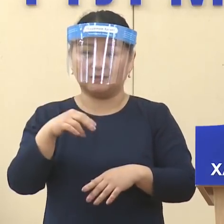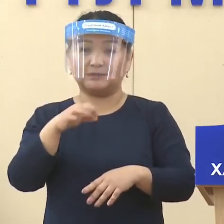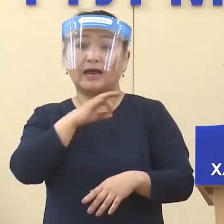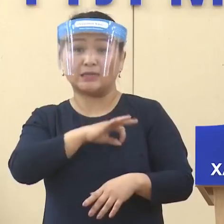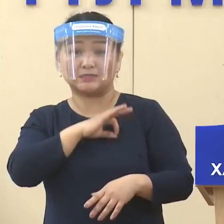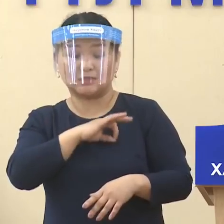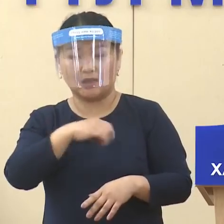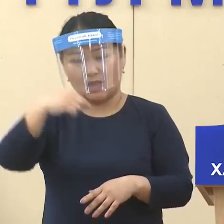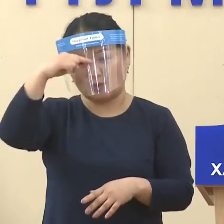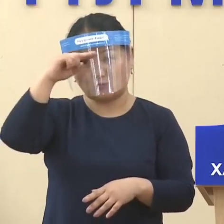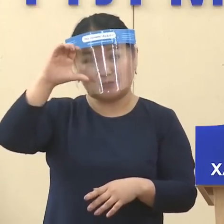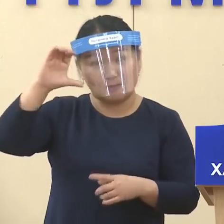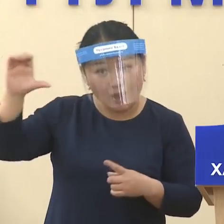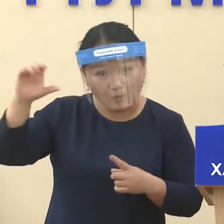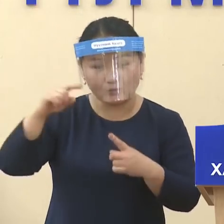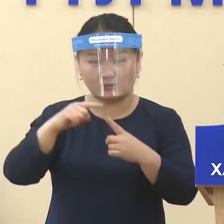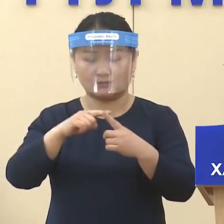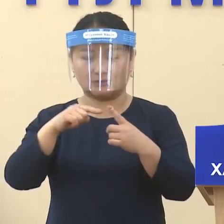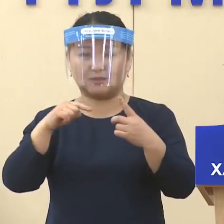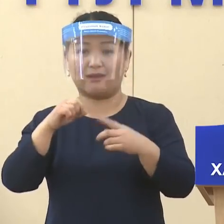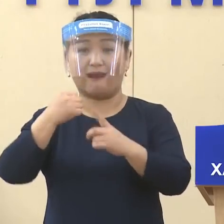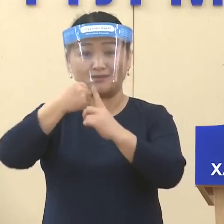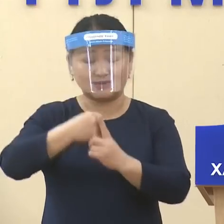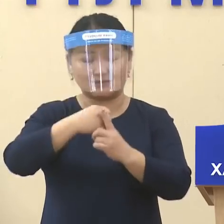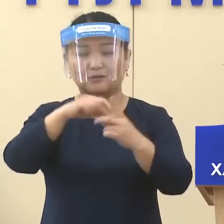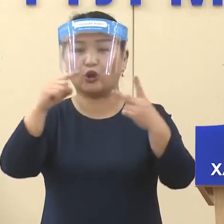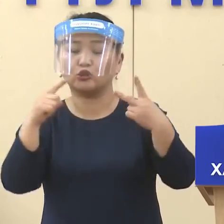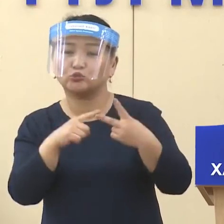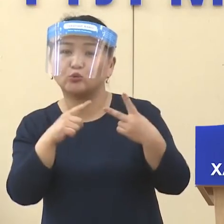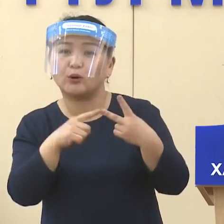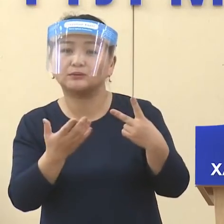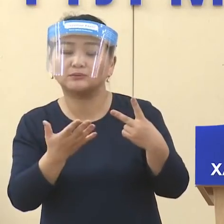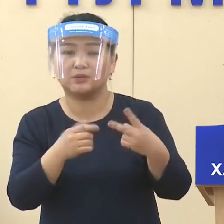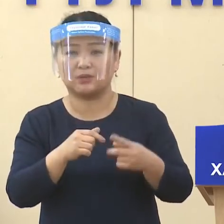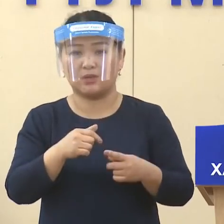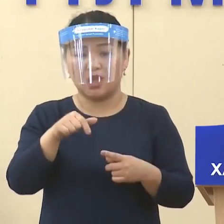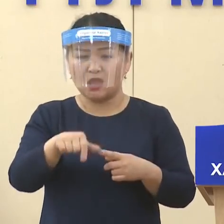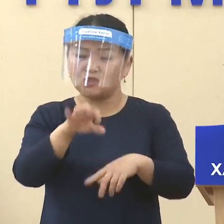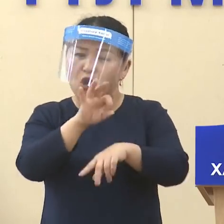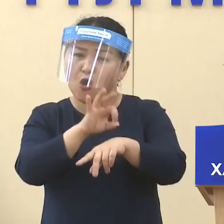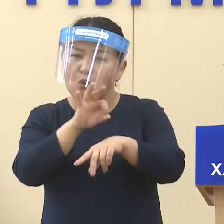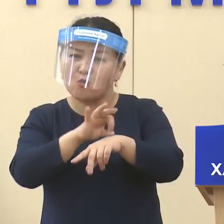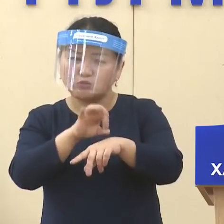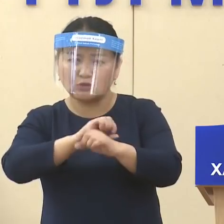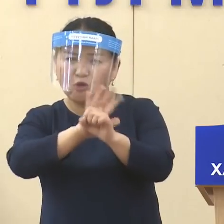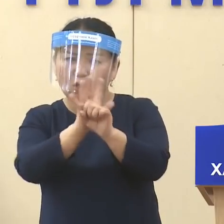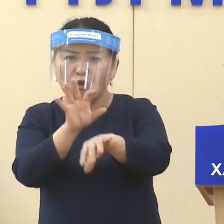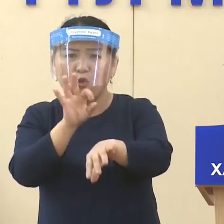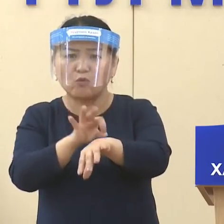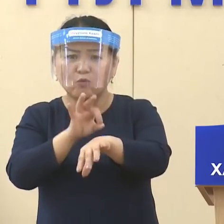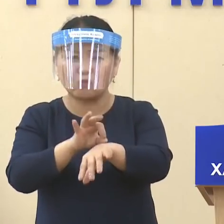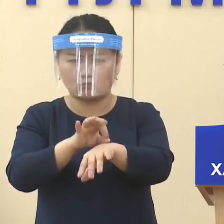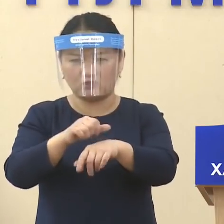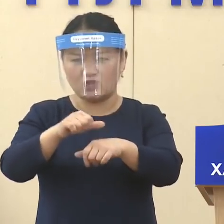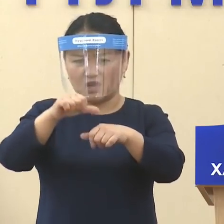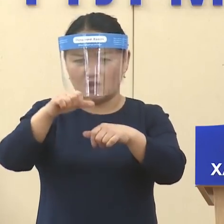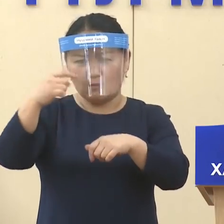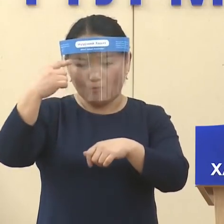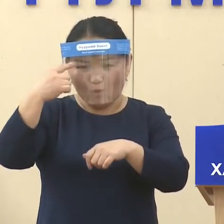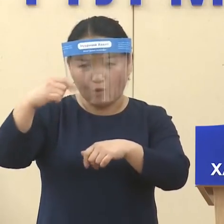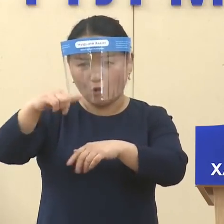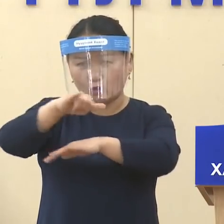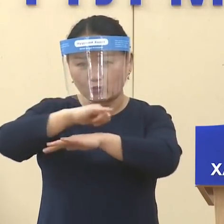нэгдүгээрт эрүүл мэндийн байгууллагуудын ачаал, за хоёрдугаарт нь бидний нэг гол зорилго бол энэ өвчлийг хүн амын дунд голомтлон одоо